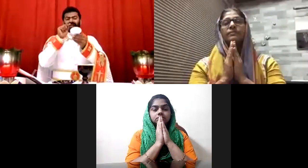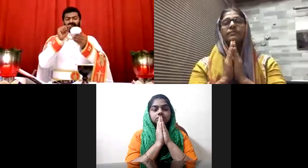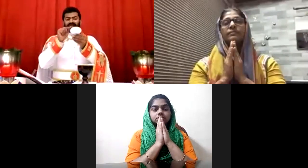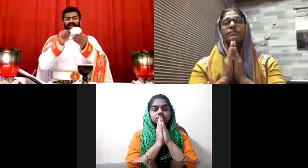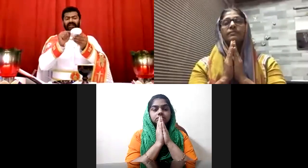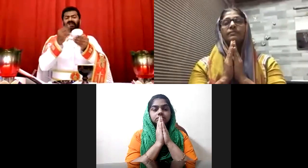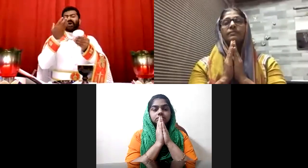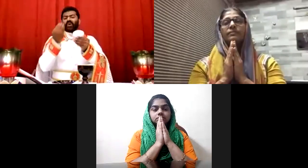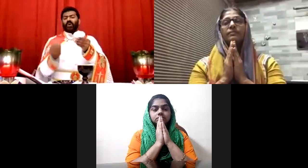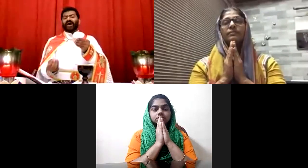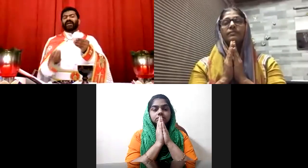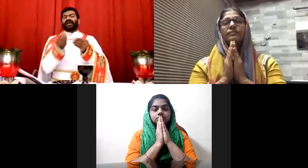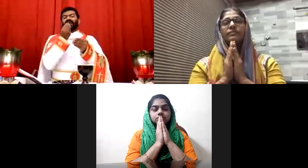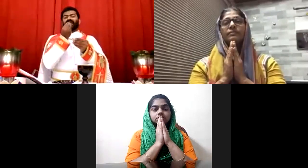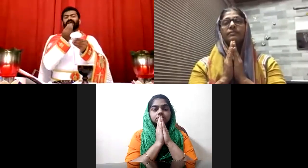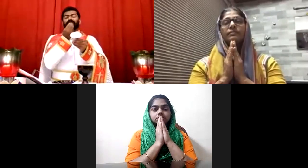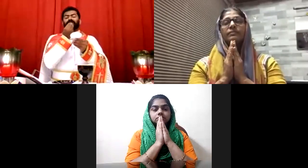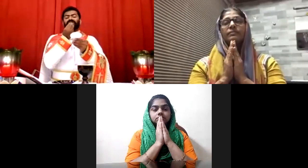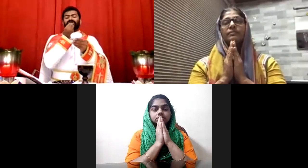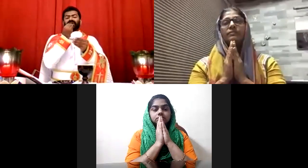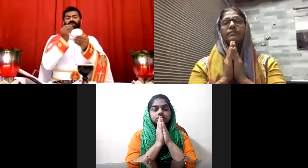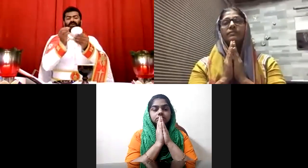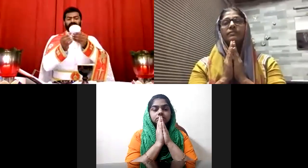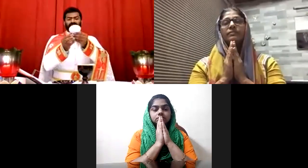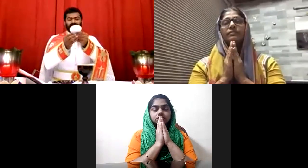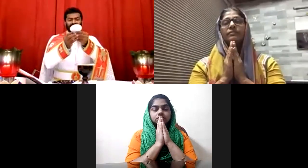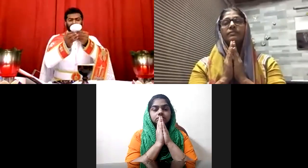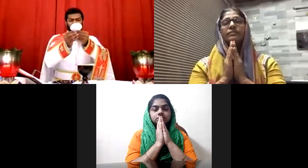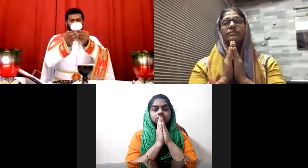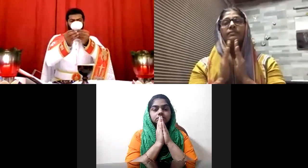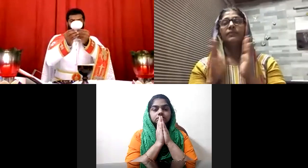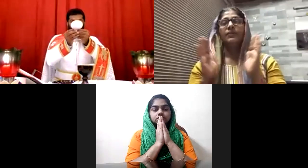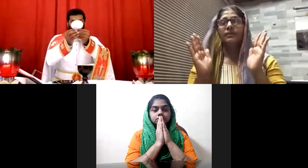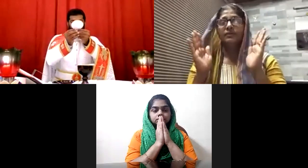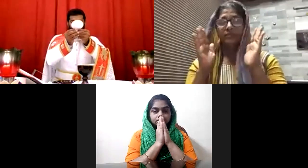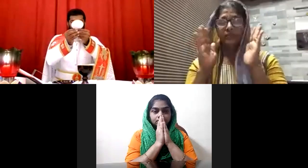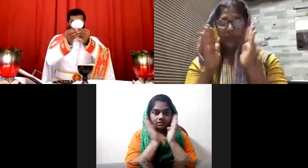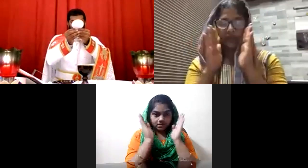നിങ്ങളെല്ലാവരും ഇതിൽ നിന്ന് വാങ്ങി ഭക്ഷിക്കുവിൻ.